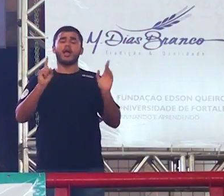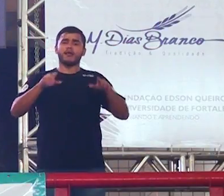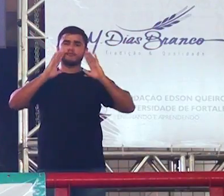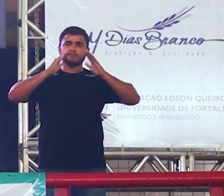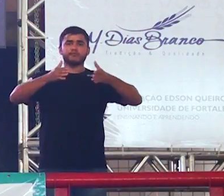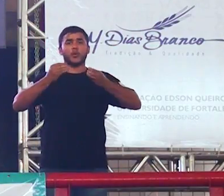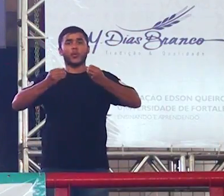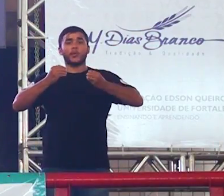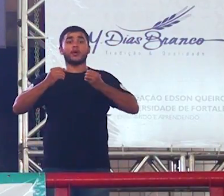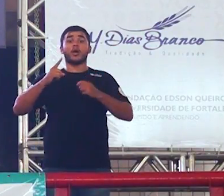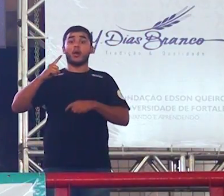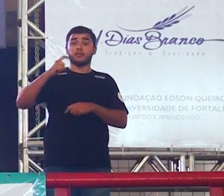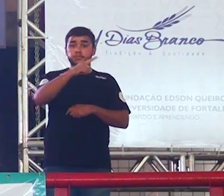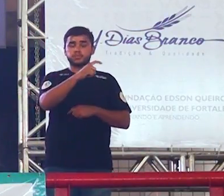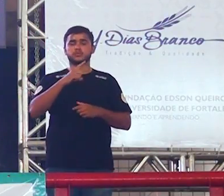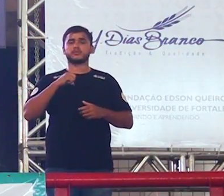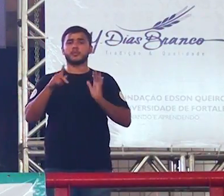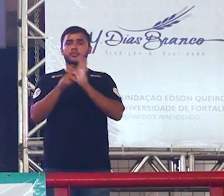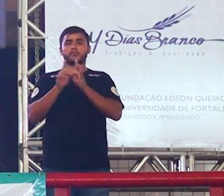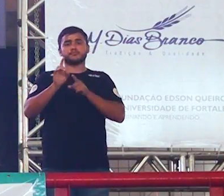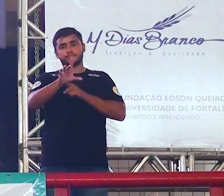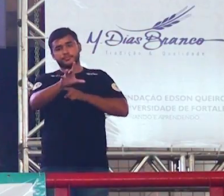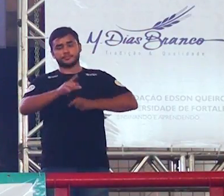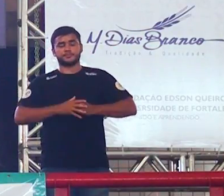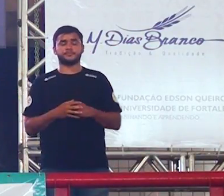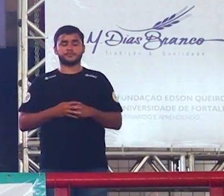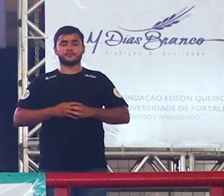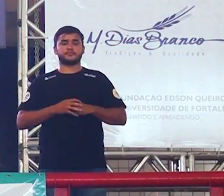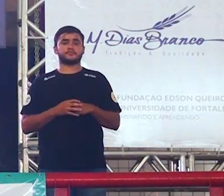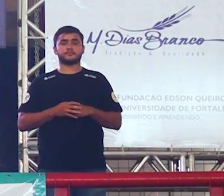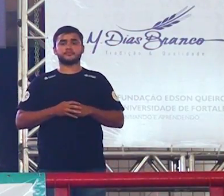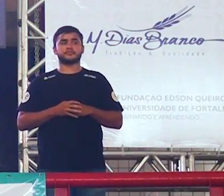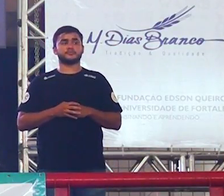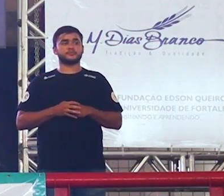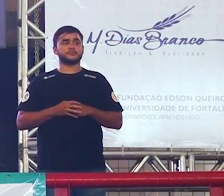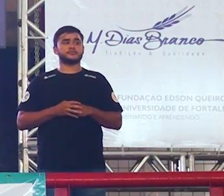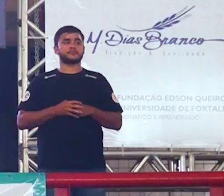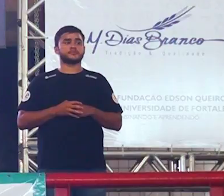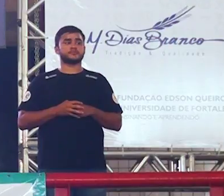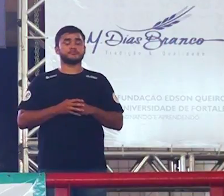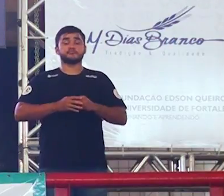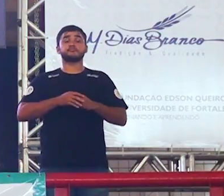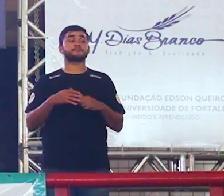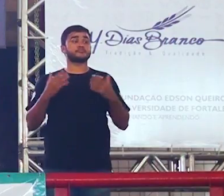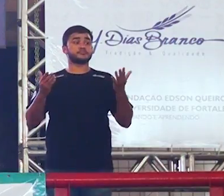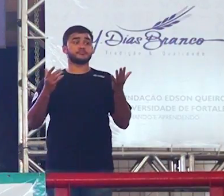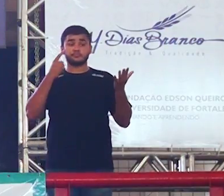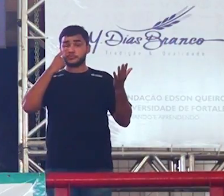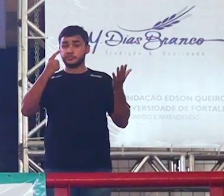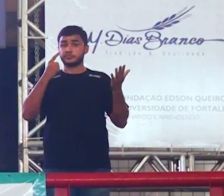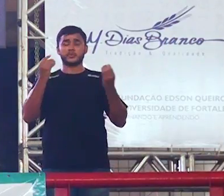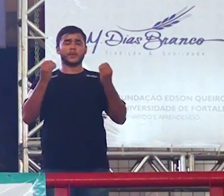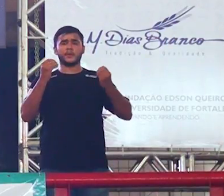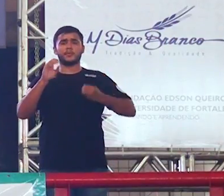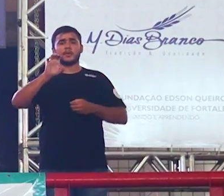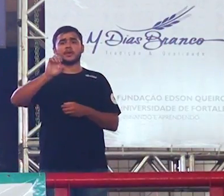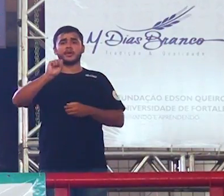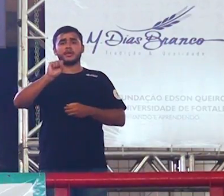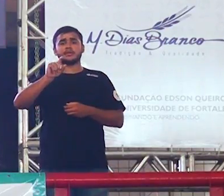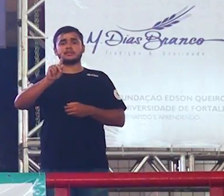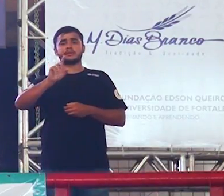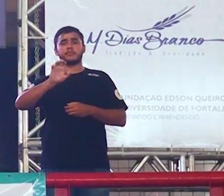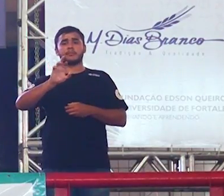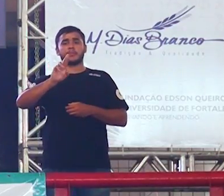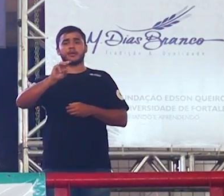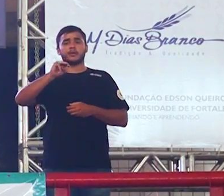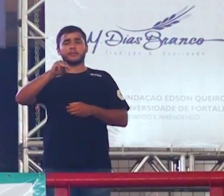espermatozoides ao ducto ejaculatório. Ok? Bem, e a espermatogênese? Como eu falei